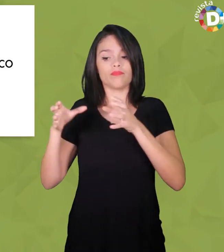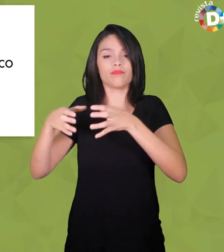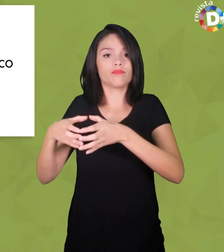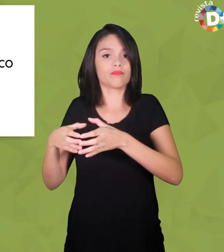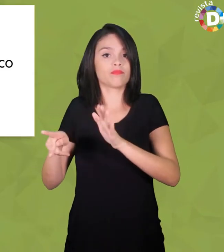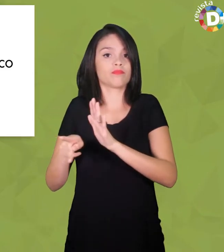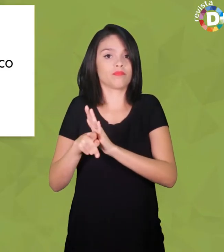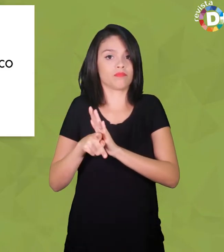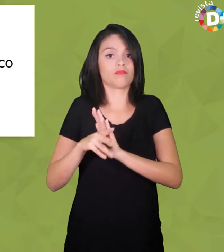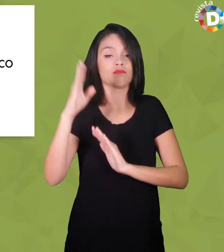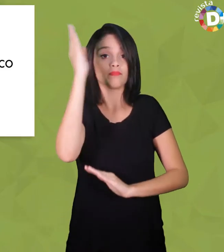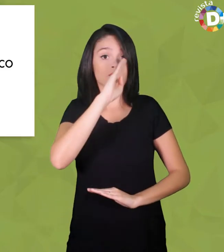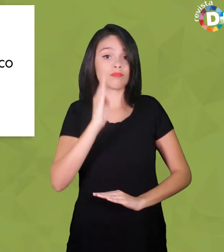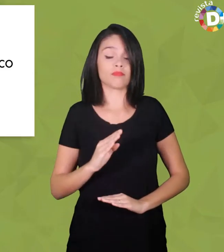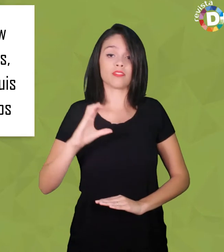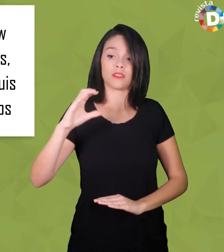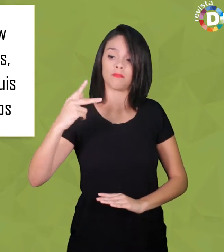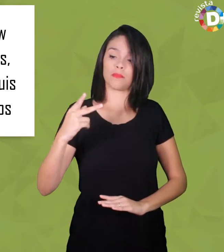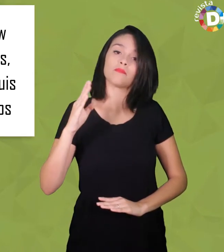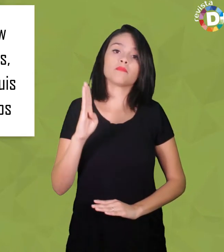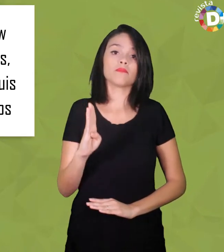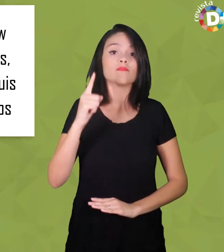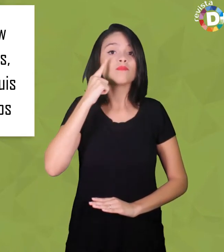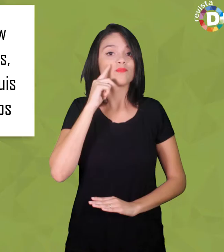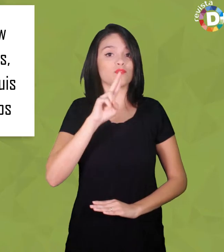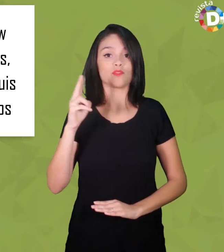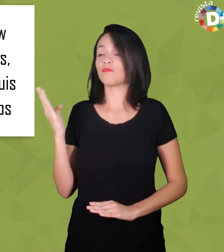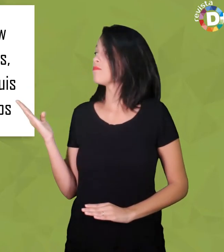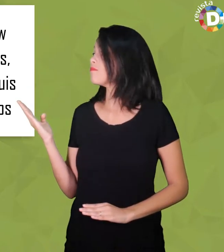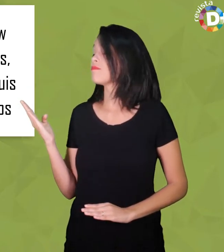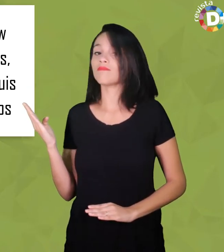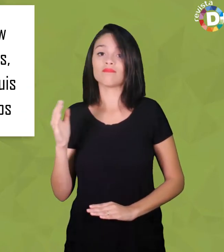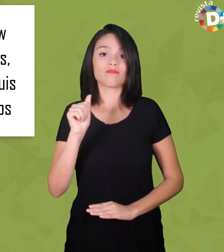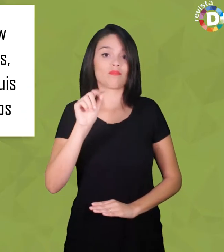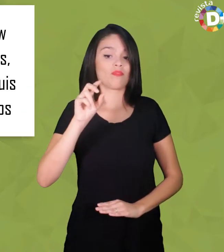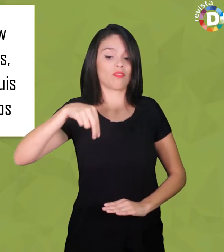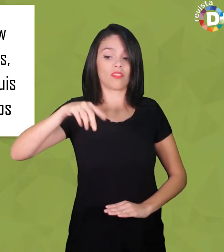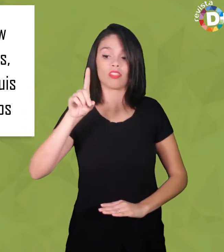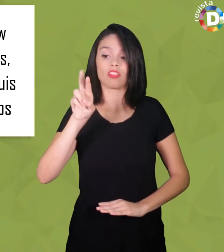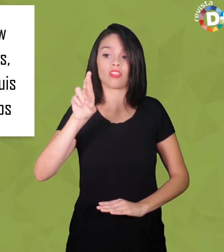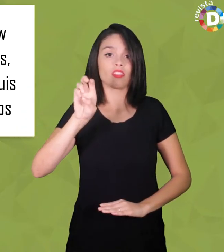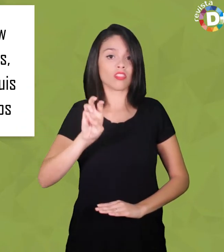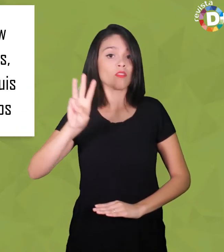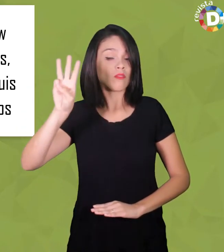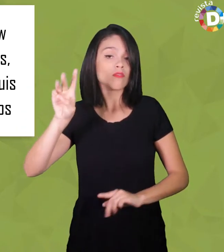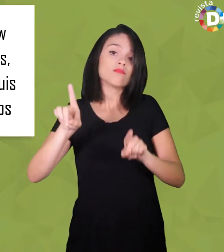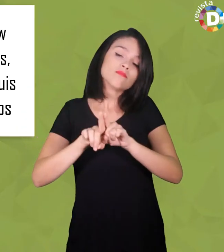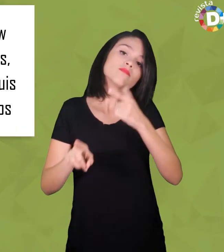cpb andré o percurso além de josé luís campos